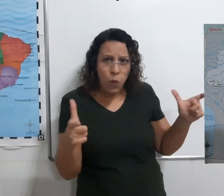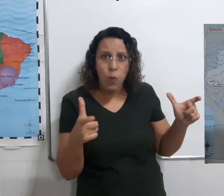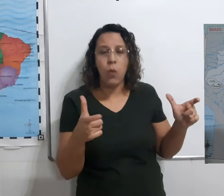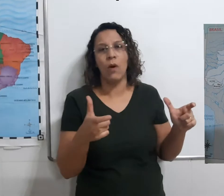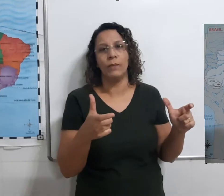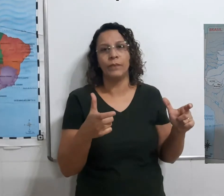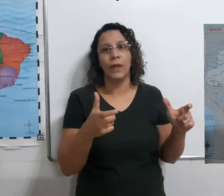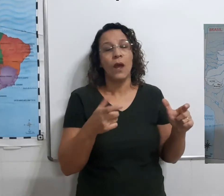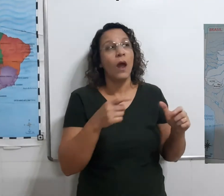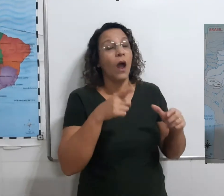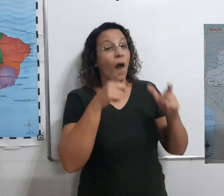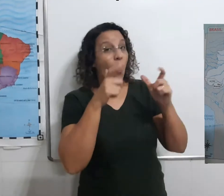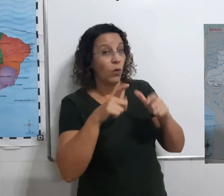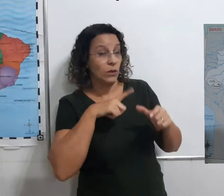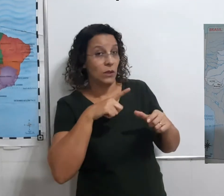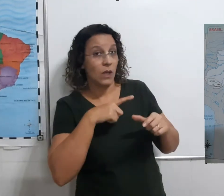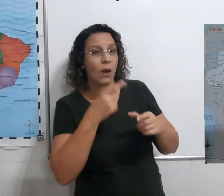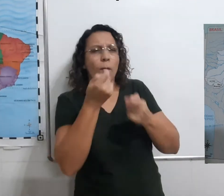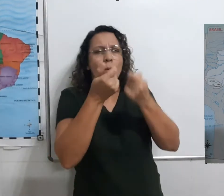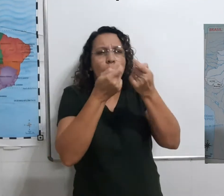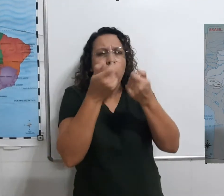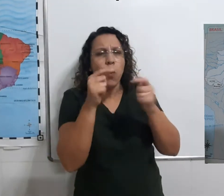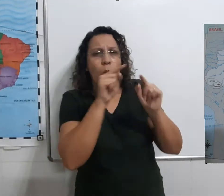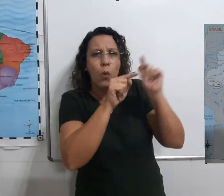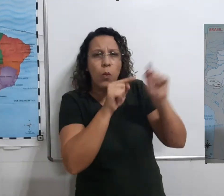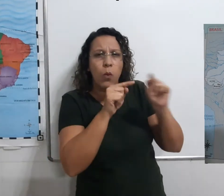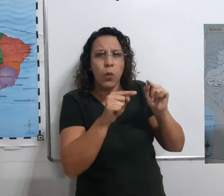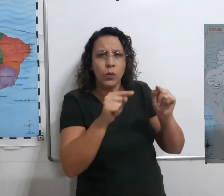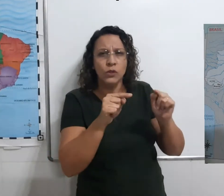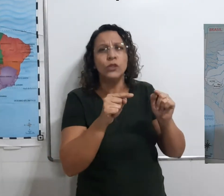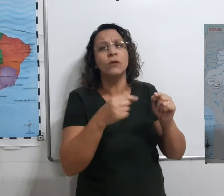poucos pontinhos, vivem menos pessoas.